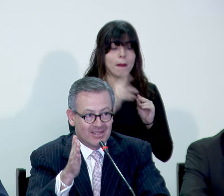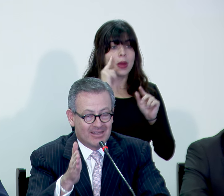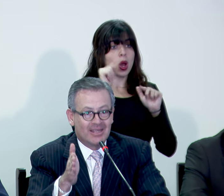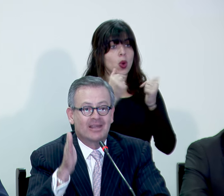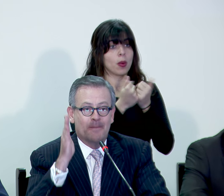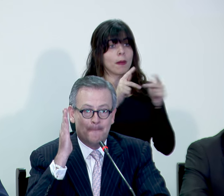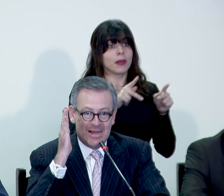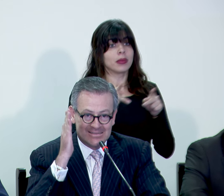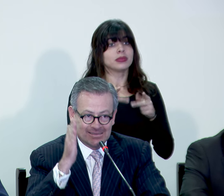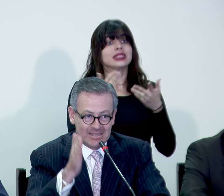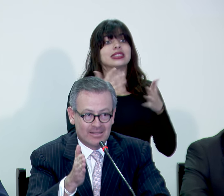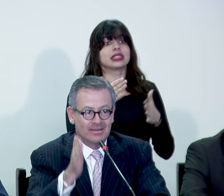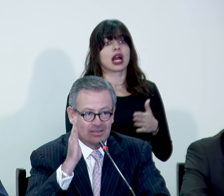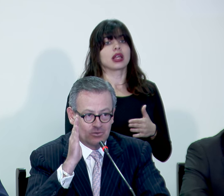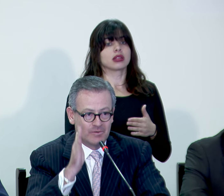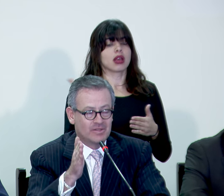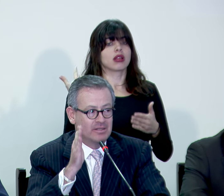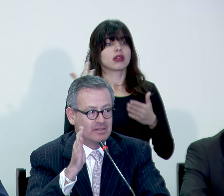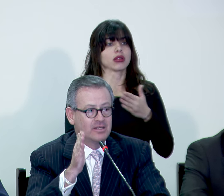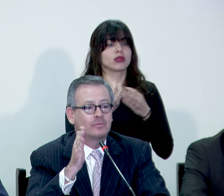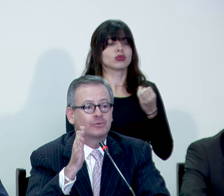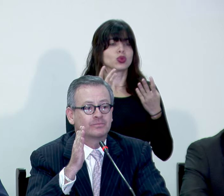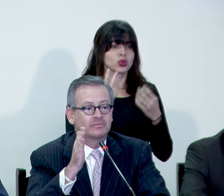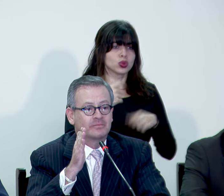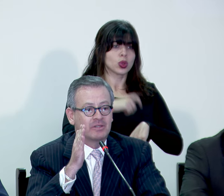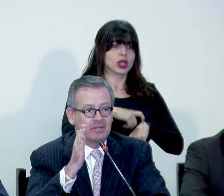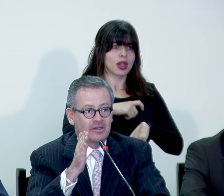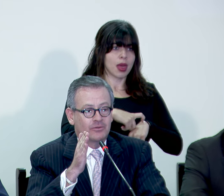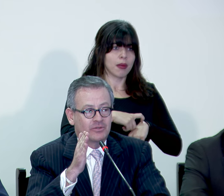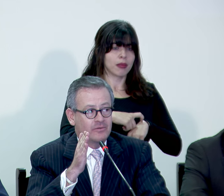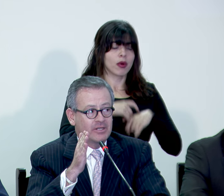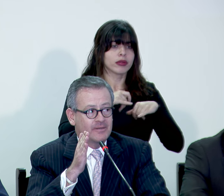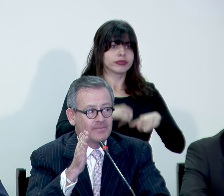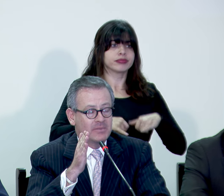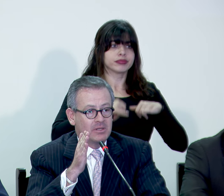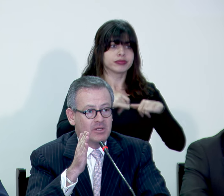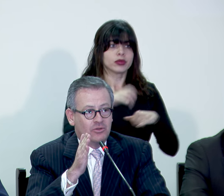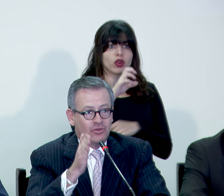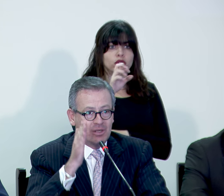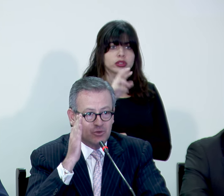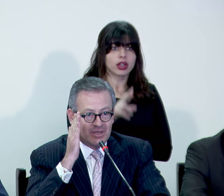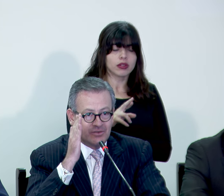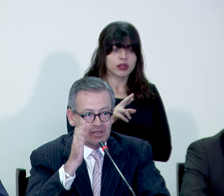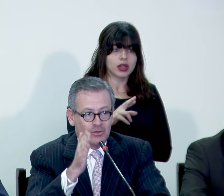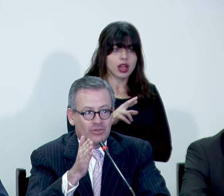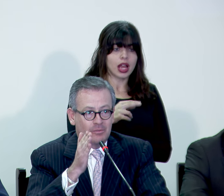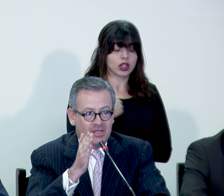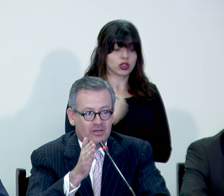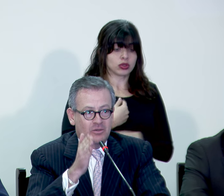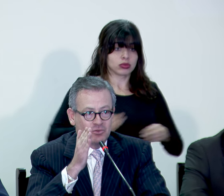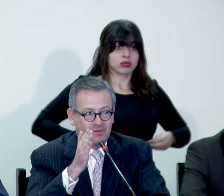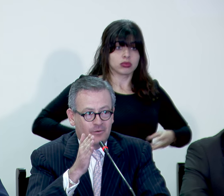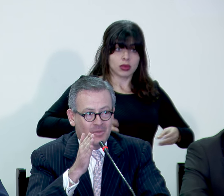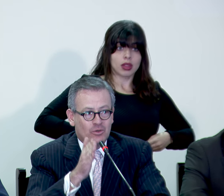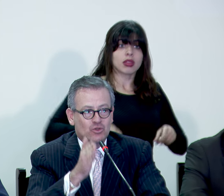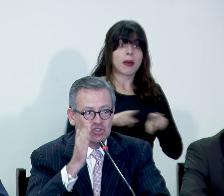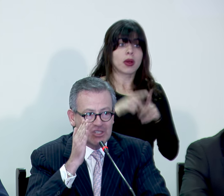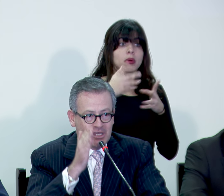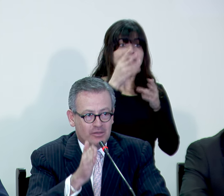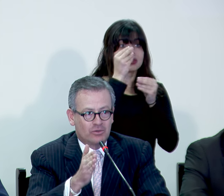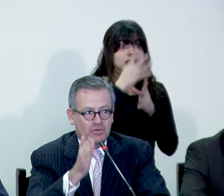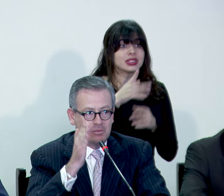personas que ya tiene bastante y suficiente tiempo de estar en Costa Rica, donde hemos gastado también, como se ha